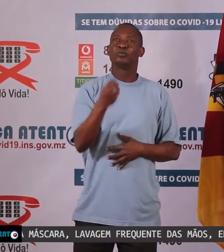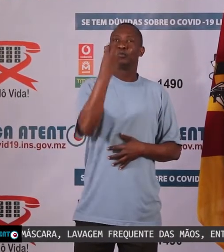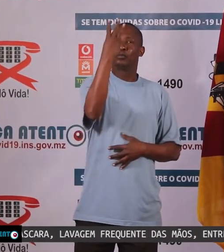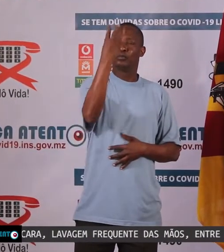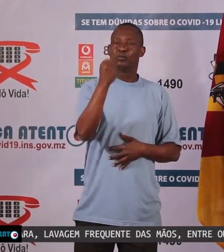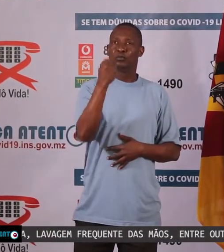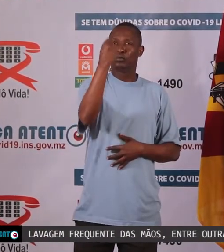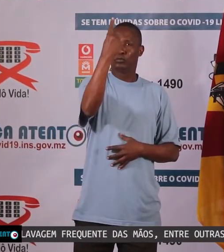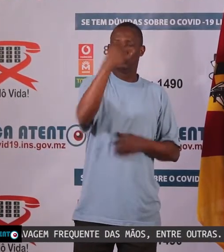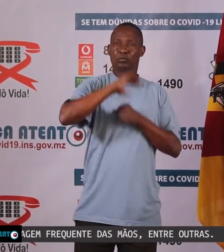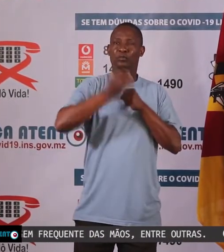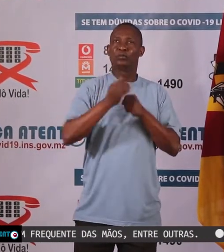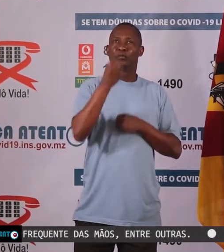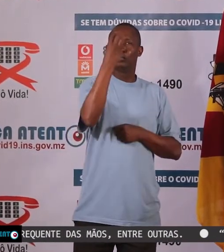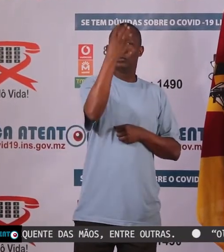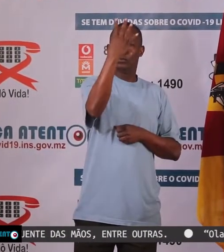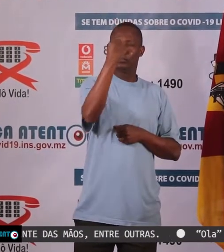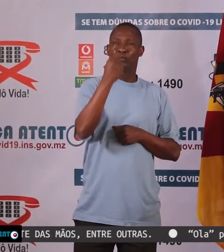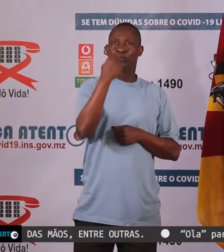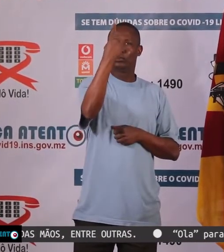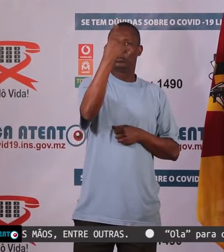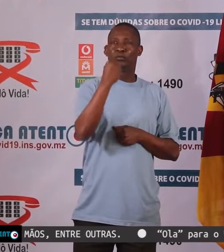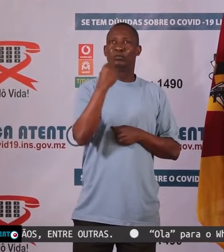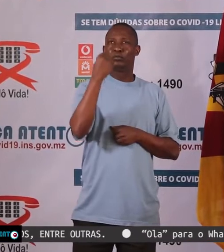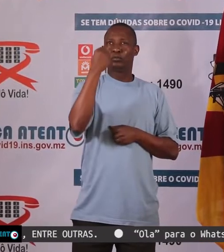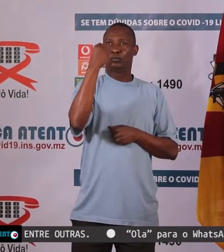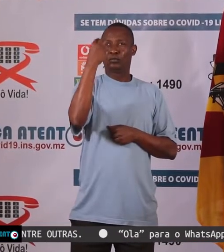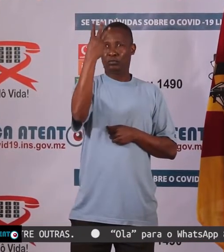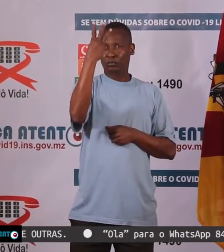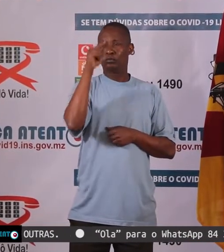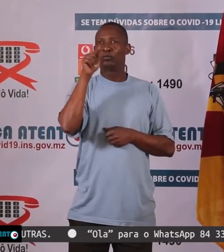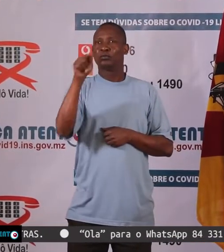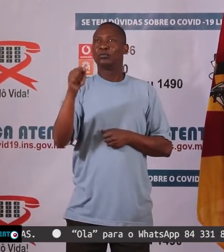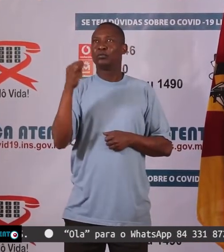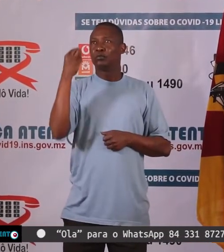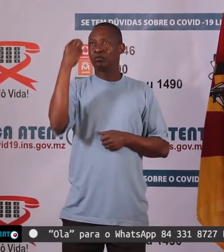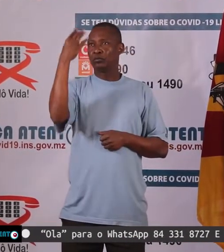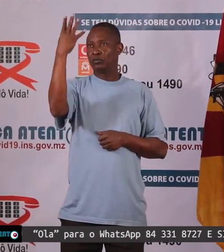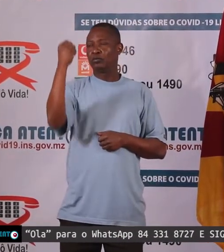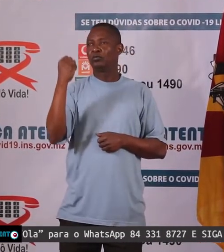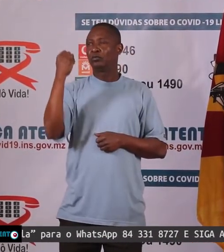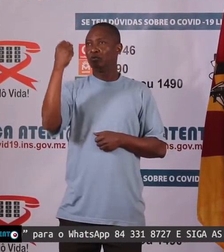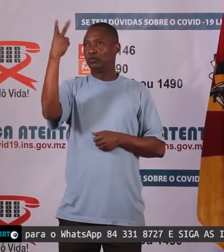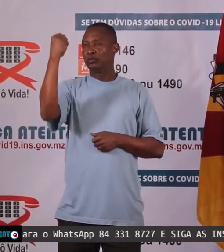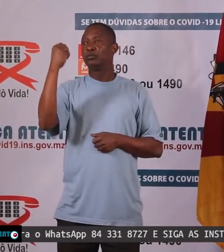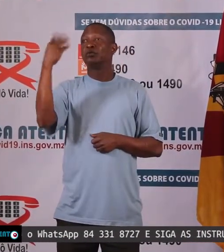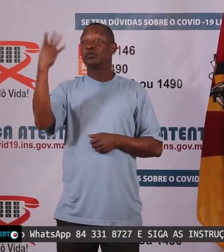3.413.444 pessoas previamente infectadas de Covid-19 e neste momento estão completamente recuperadas.